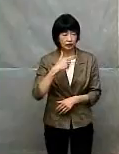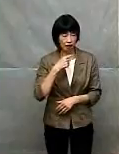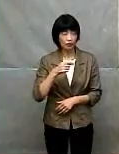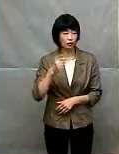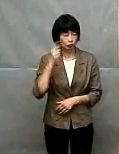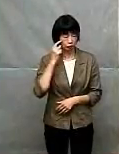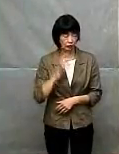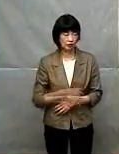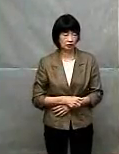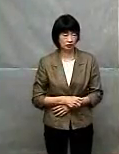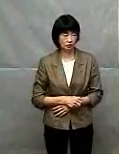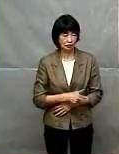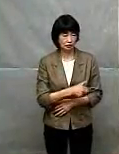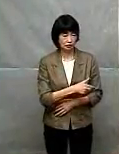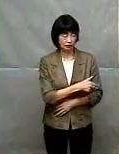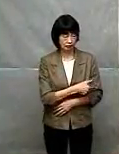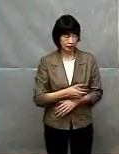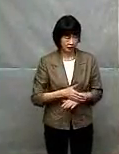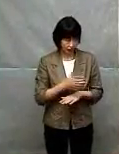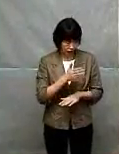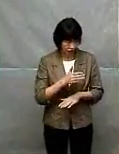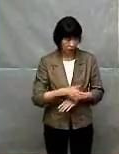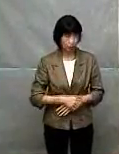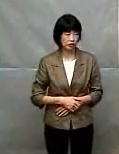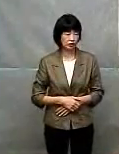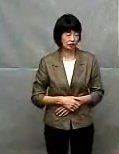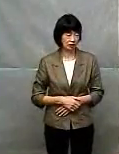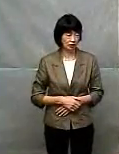。 よろしいですか。 ありがとうございました。